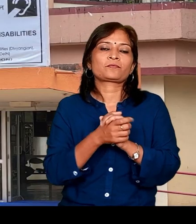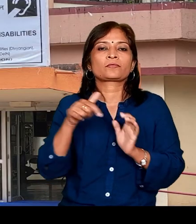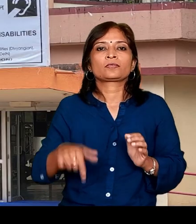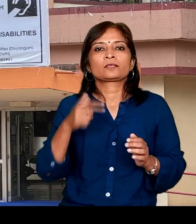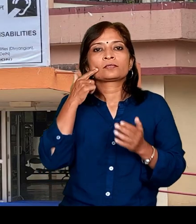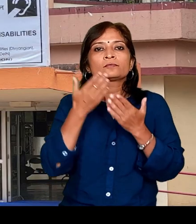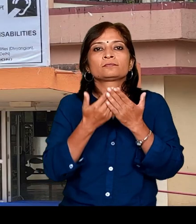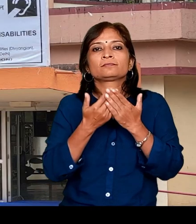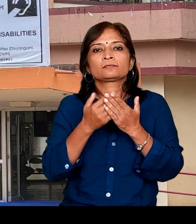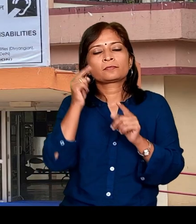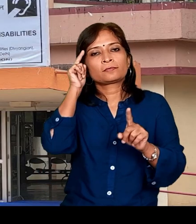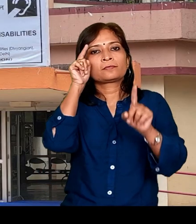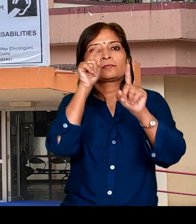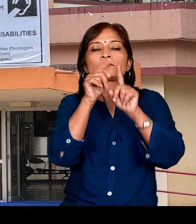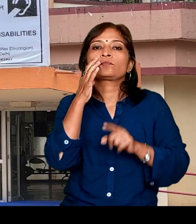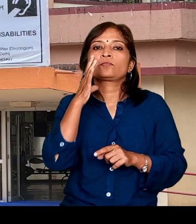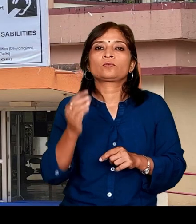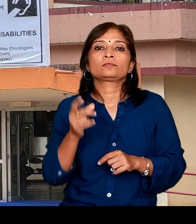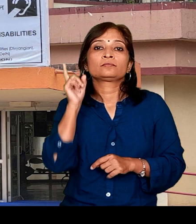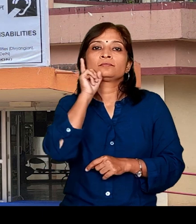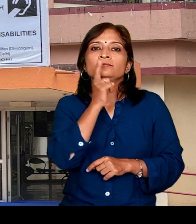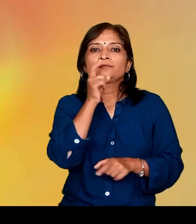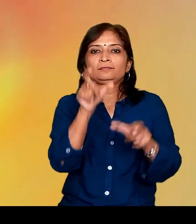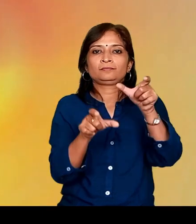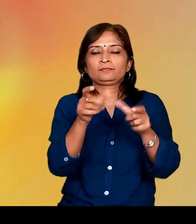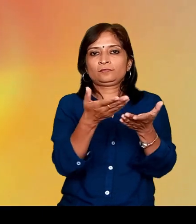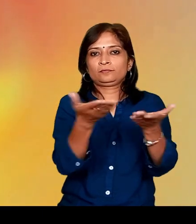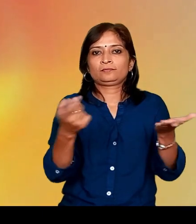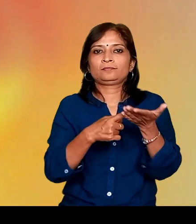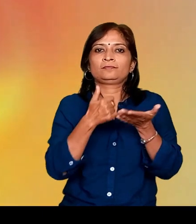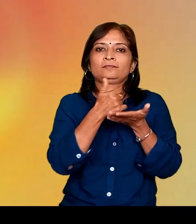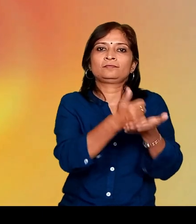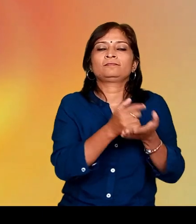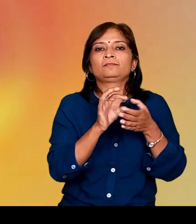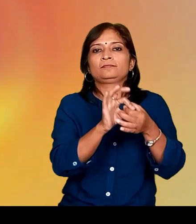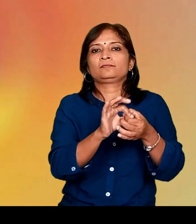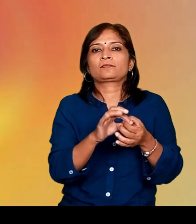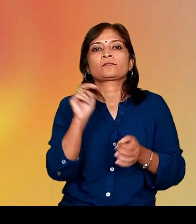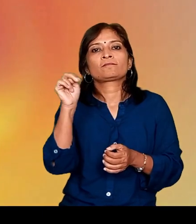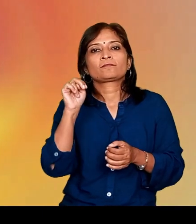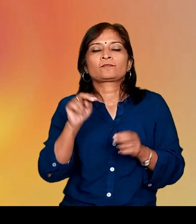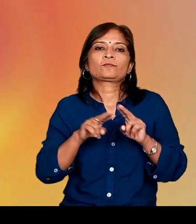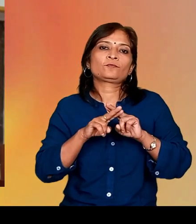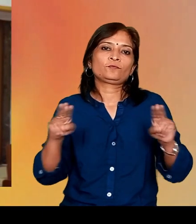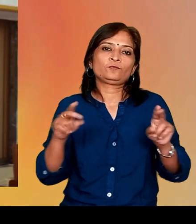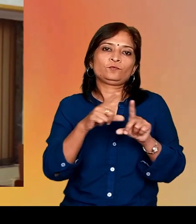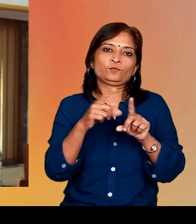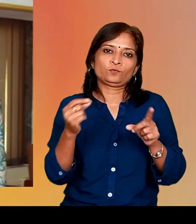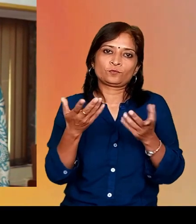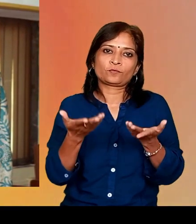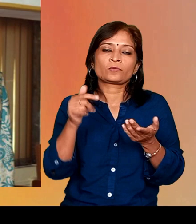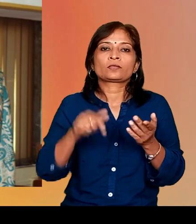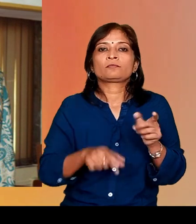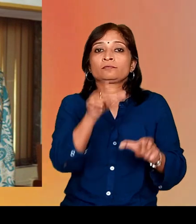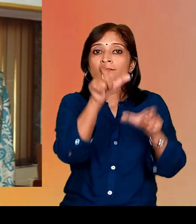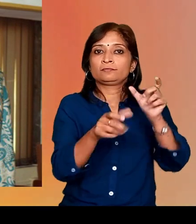दोस्तों, संस्थान के मुख्य उद्देश्यों में शामिल है श्रवण बाधितों के पुनर्वास से संबंधित जरूरतों को पूरा करने के